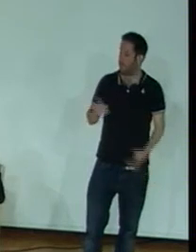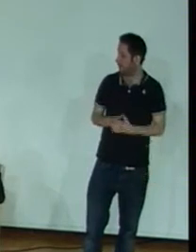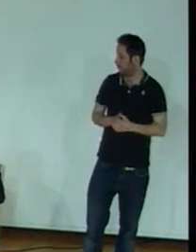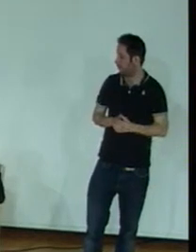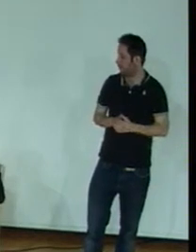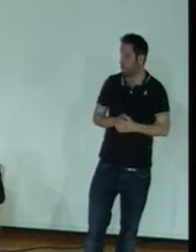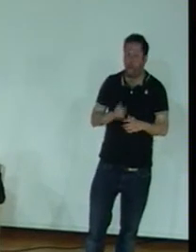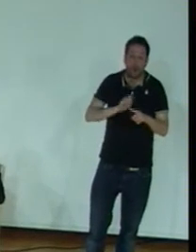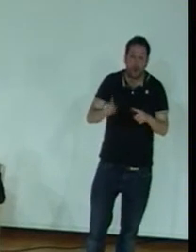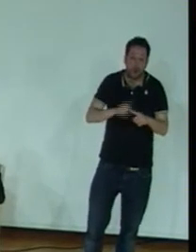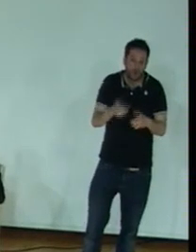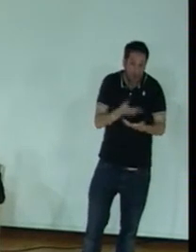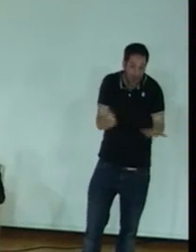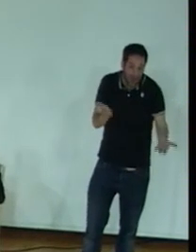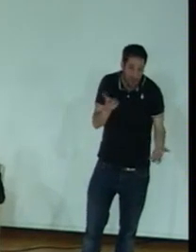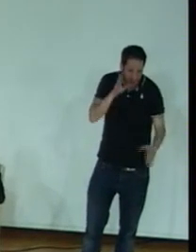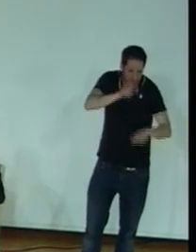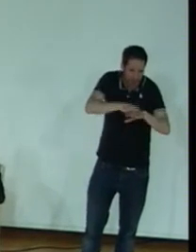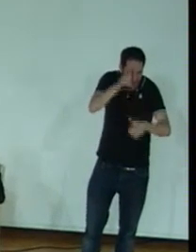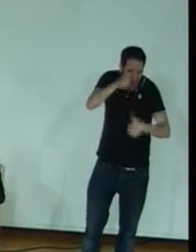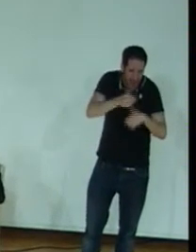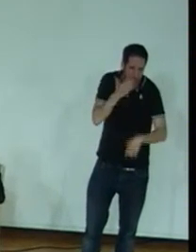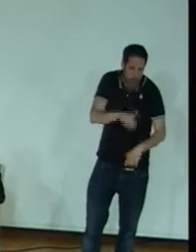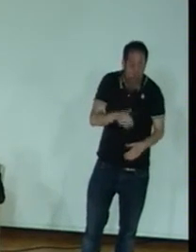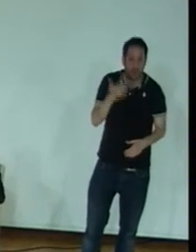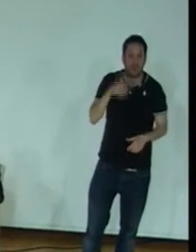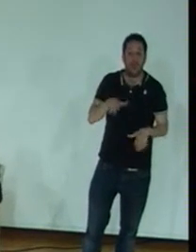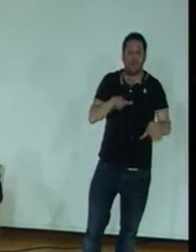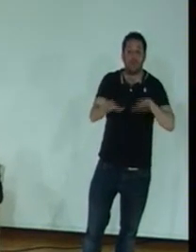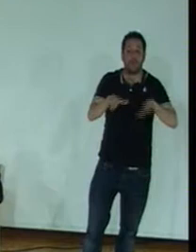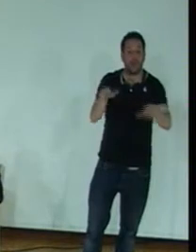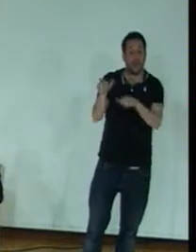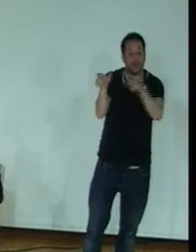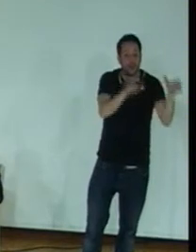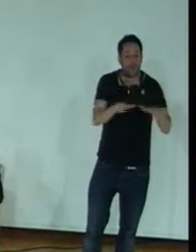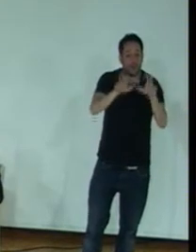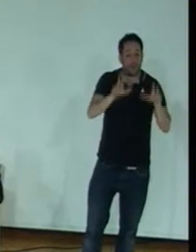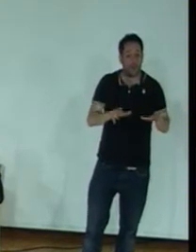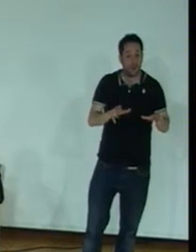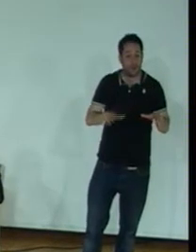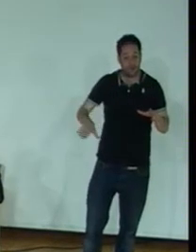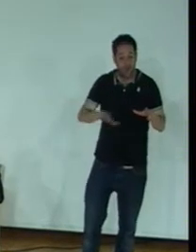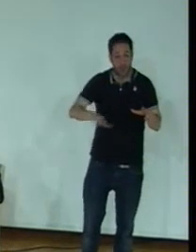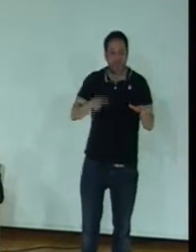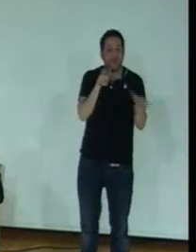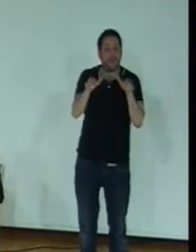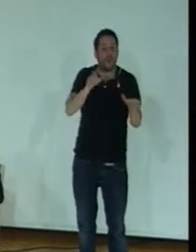vais vous dire des évidences, mais il faut les rappeler quand même. C'est qu'à un moment donné, les systèmes de surveillance informatique fonctionnent sur des logiques de